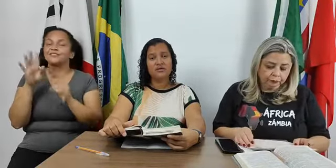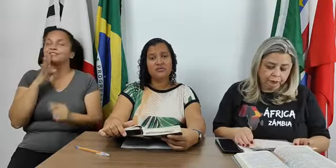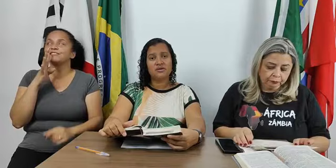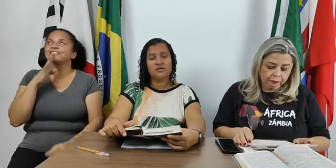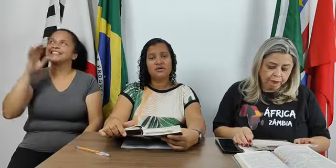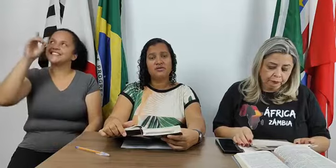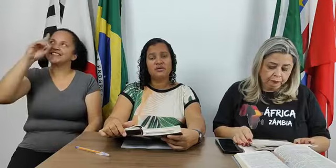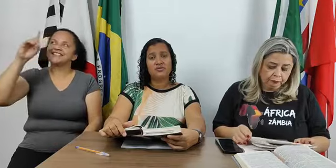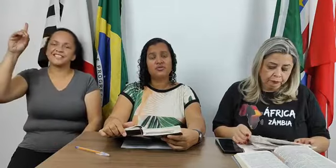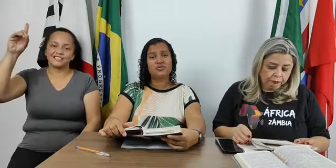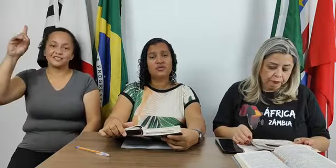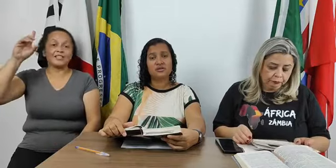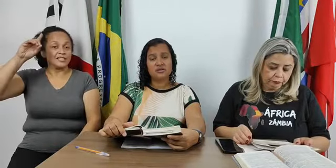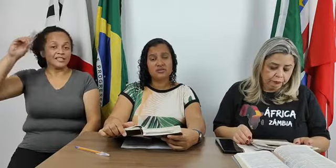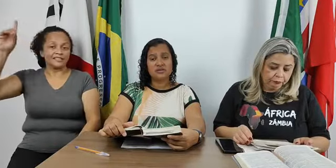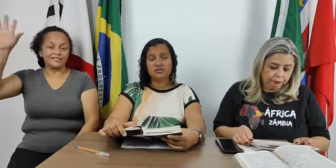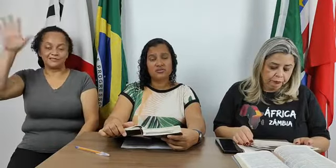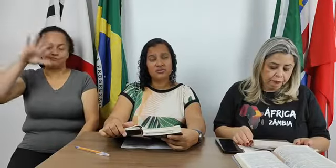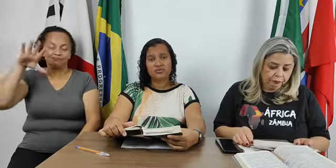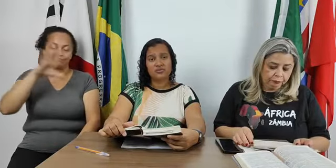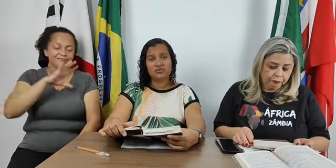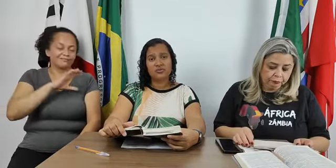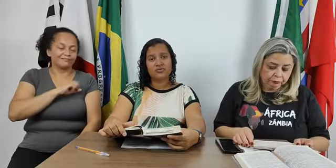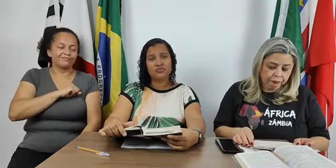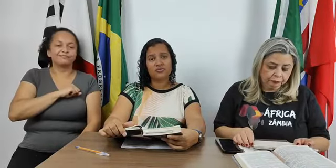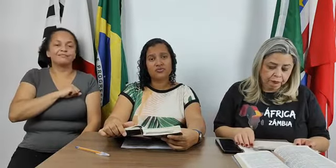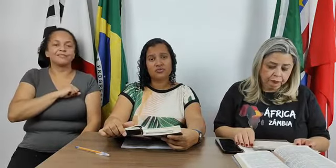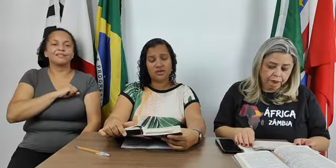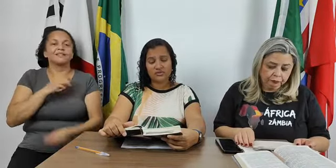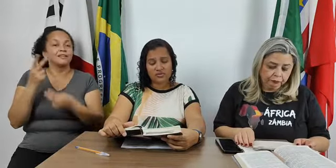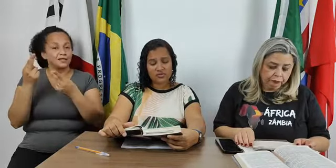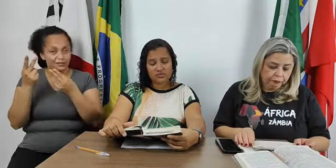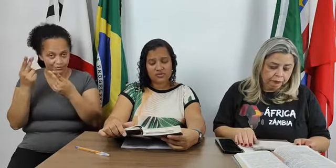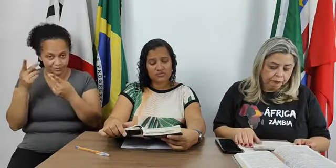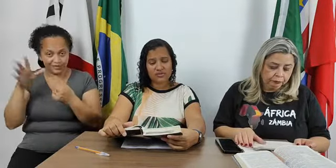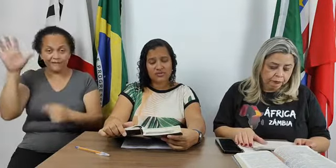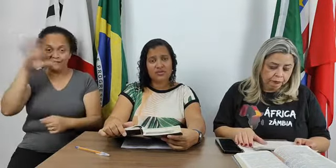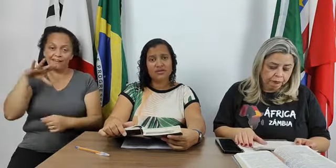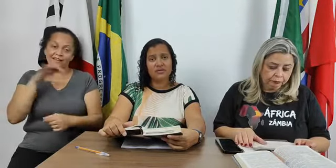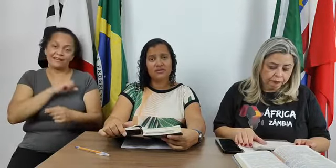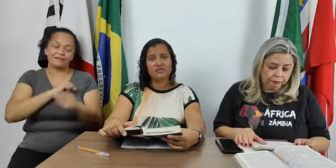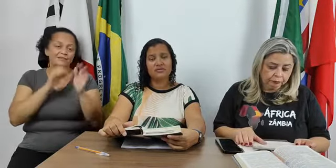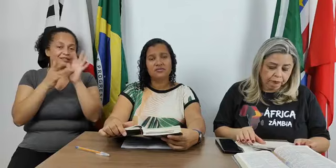me ama. Deus te ama tanto quanto ama Jesus. É isso que Jesus está